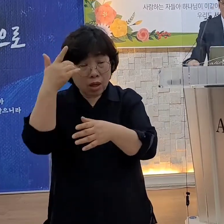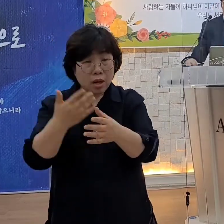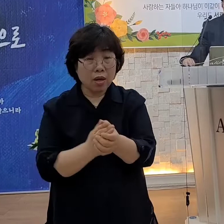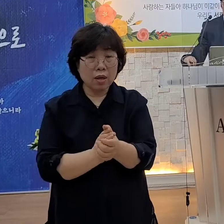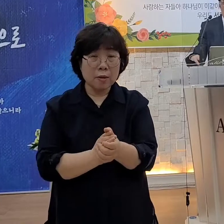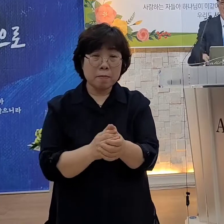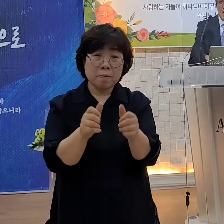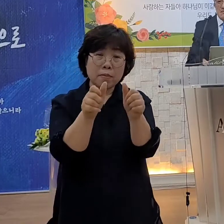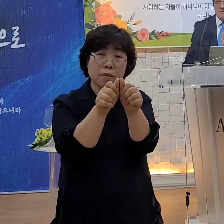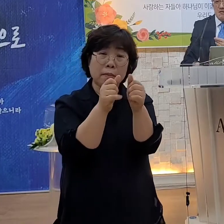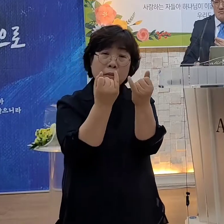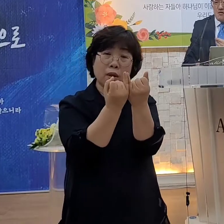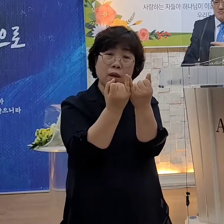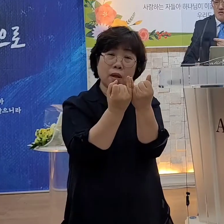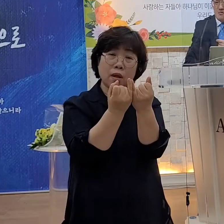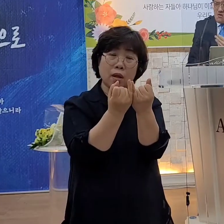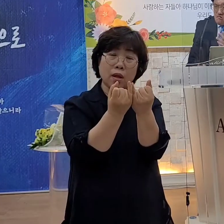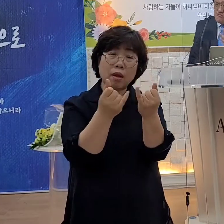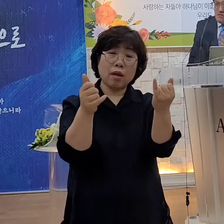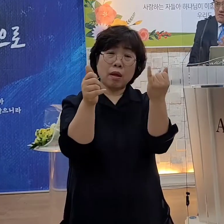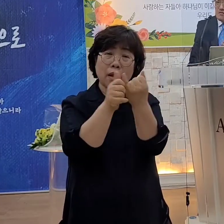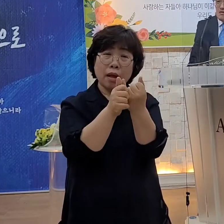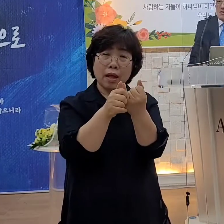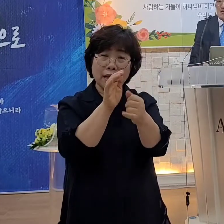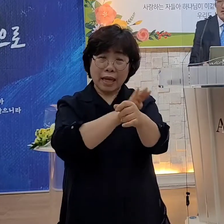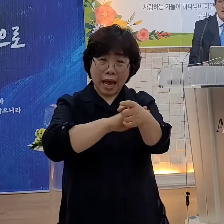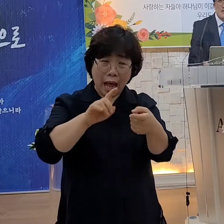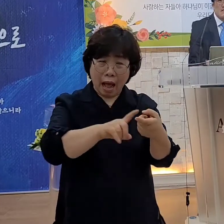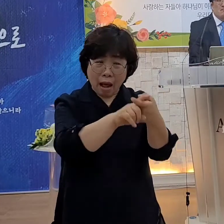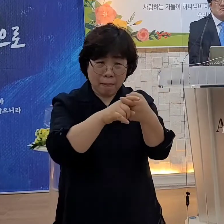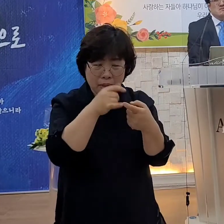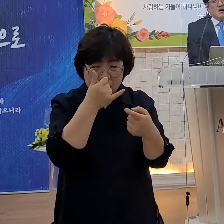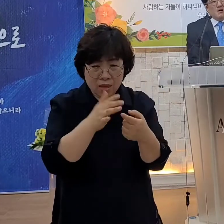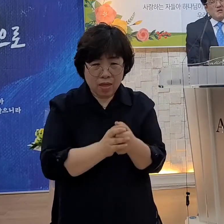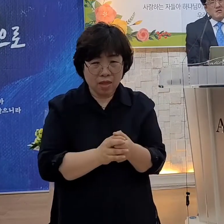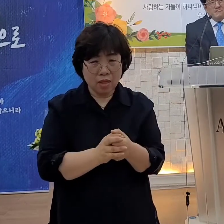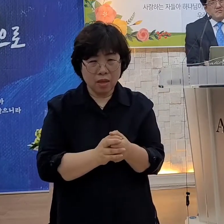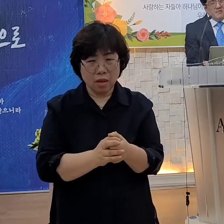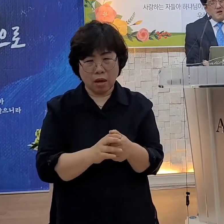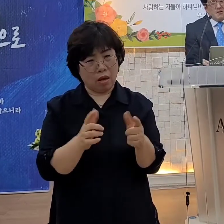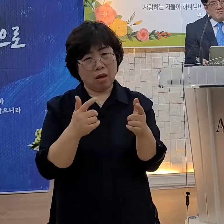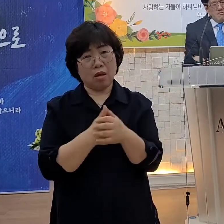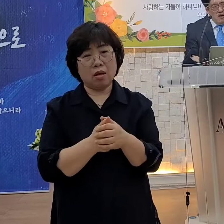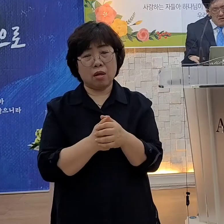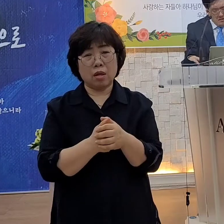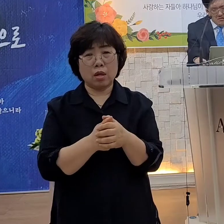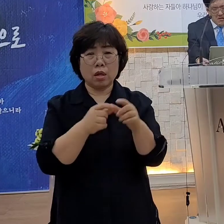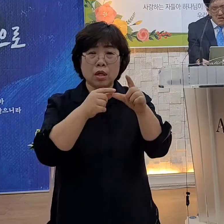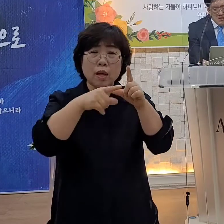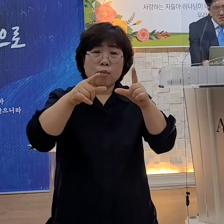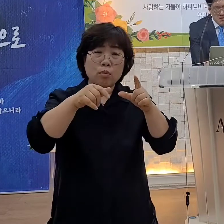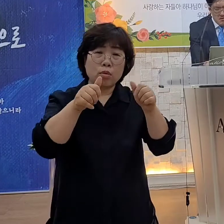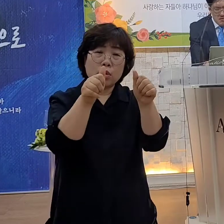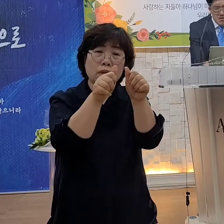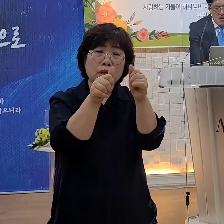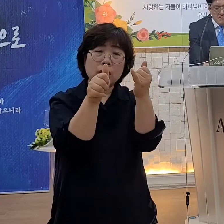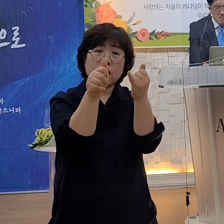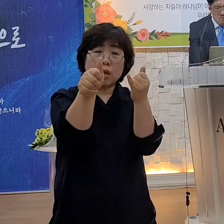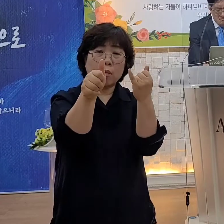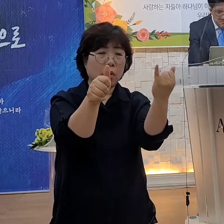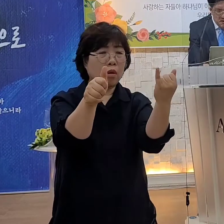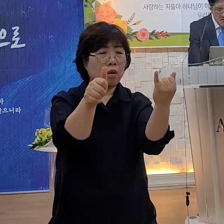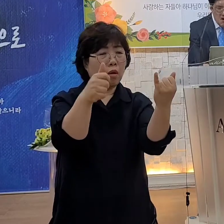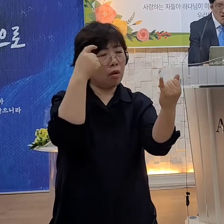남편하고 아내하고 잘 맞는데 제가 자꾸 이렇게 말씀드리면 죄송합니다. 그런데 본질상 남편과 아내가 왜 이렇게 사사건건 의견이